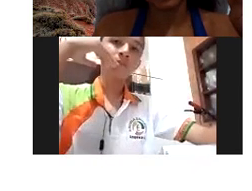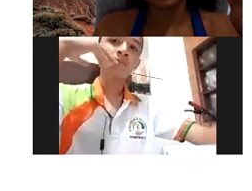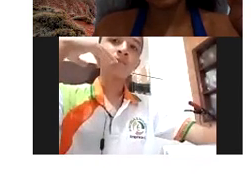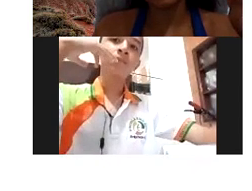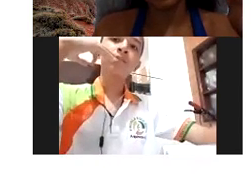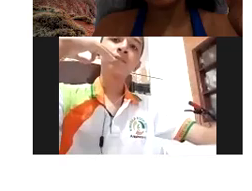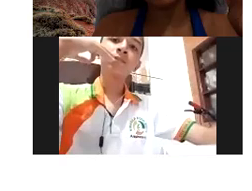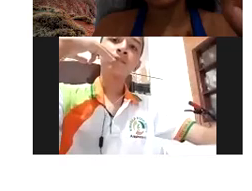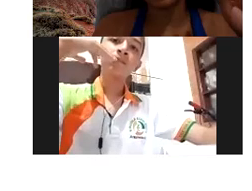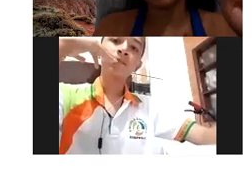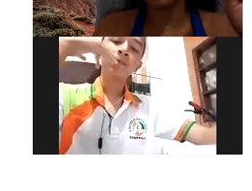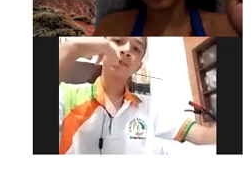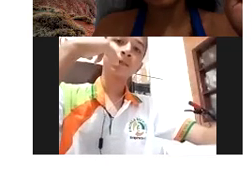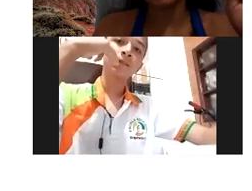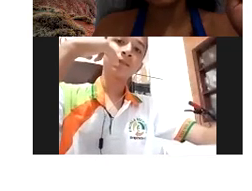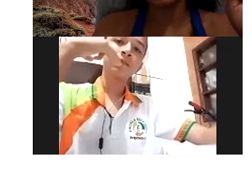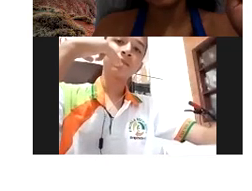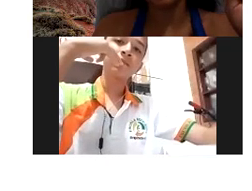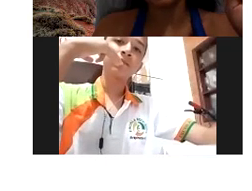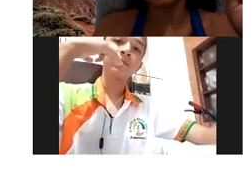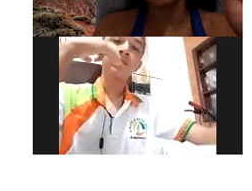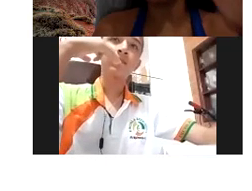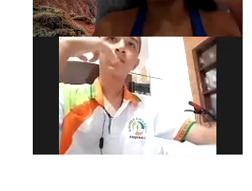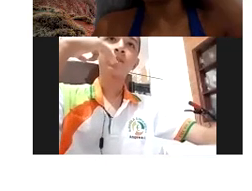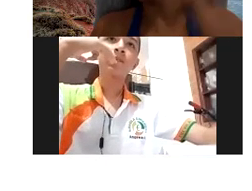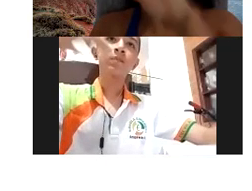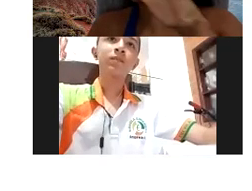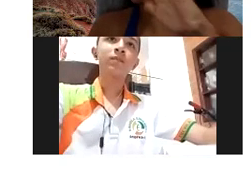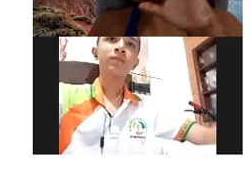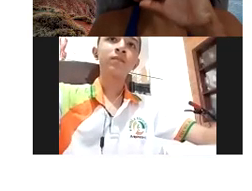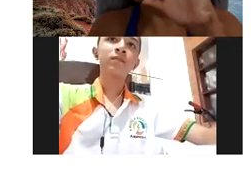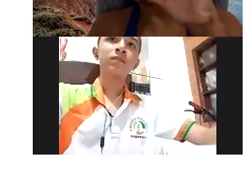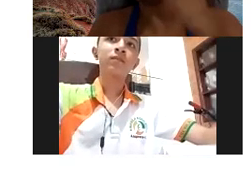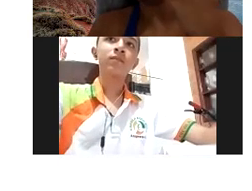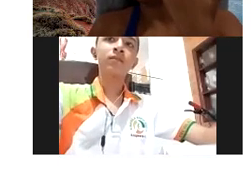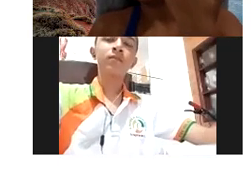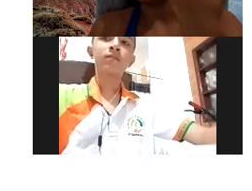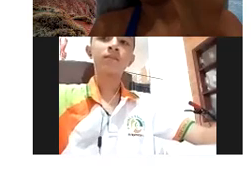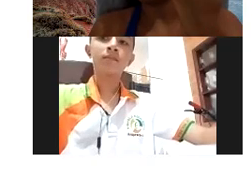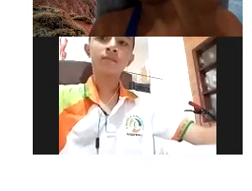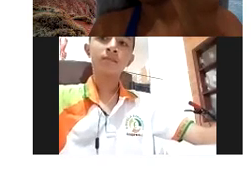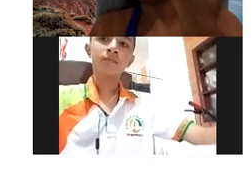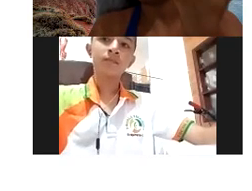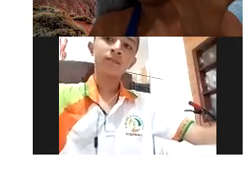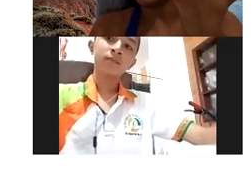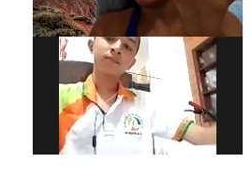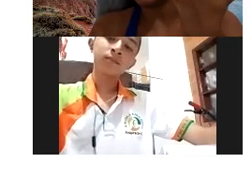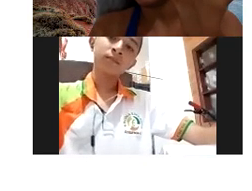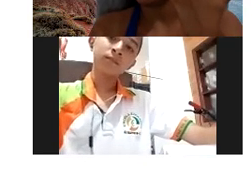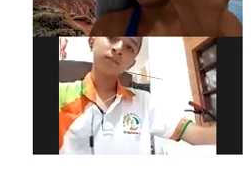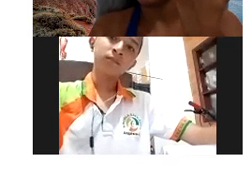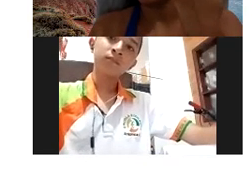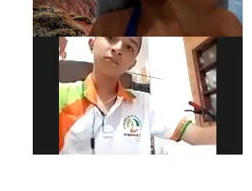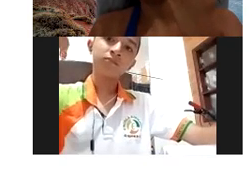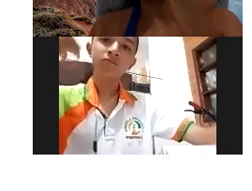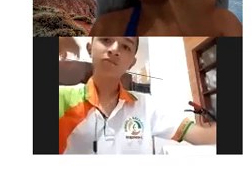e a gente tem um nitrogênio quatro e a gente tem o oxigênio sim que a gente tinha cinco elementos químicos diferentes